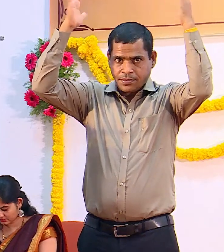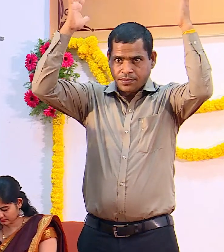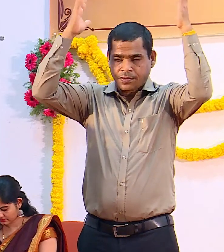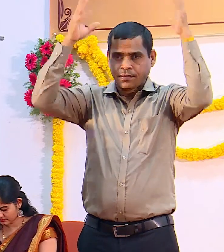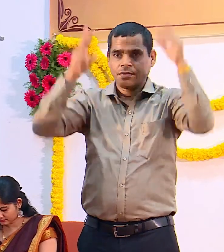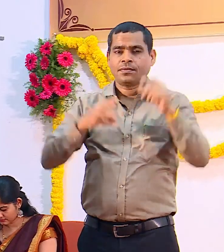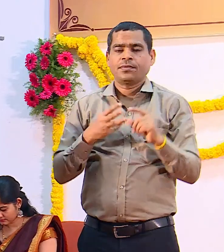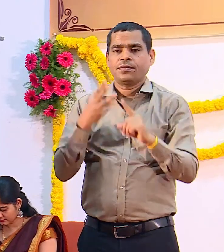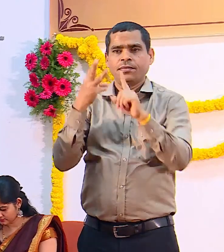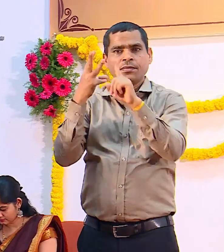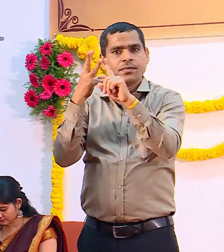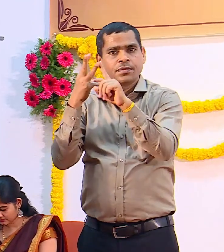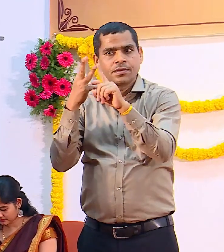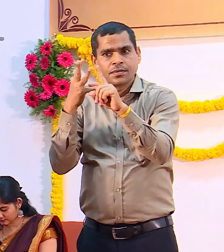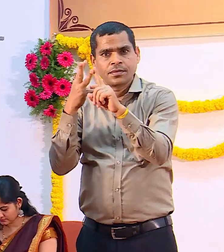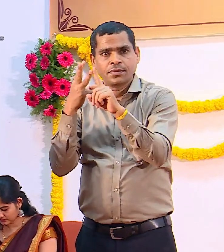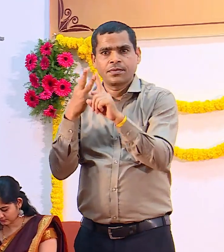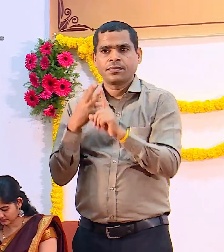तीसरा जो मेरे को